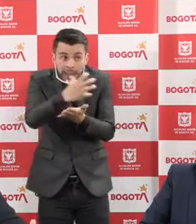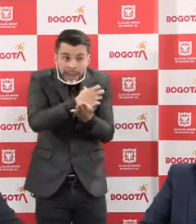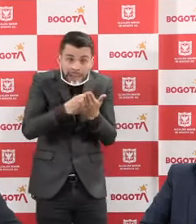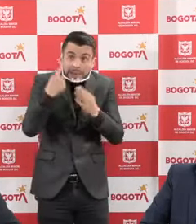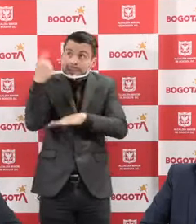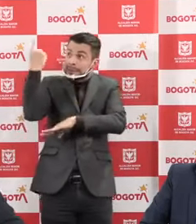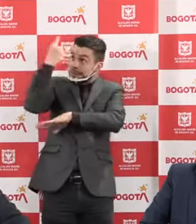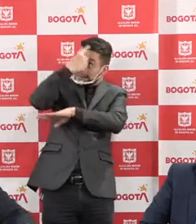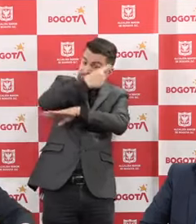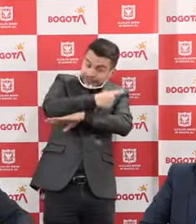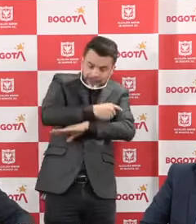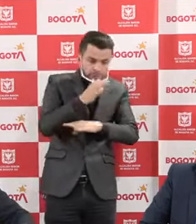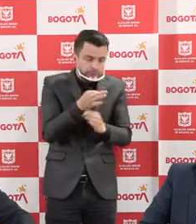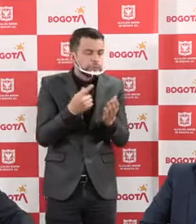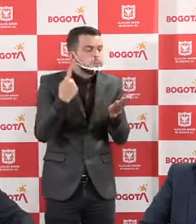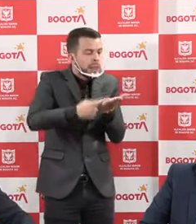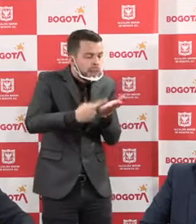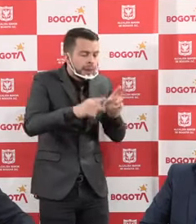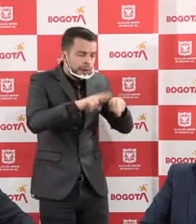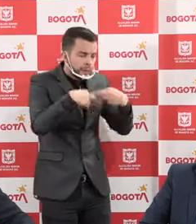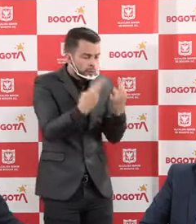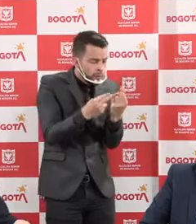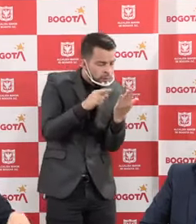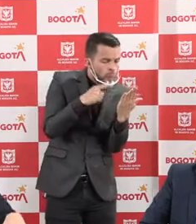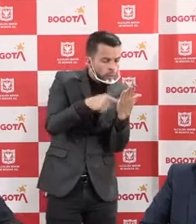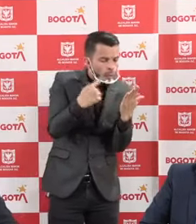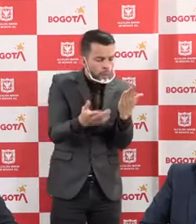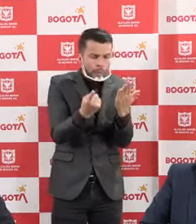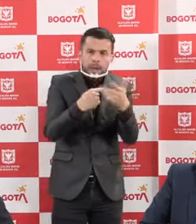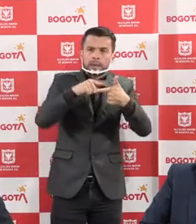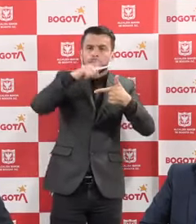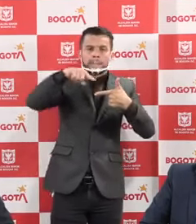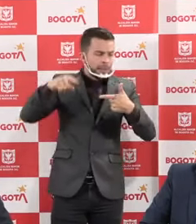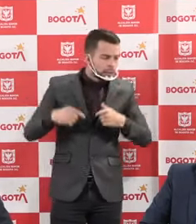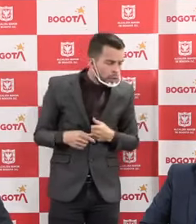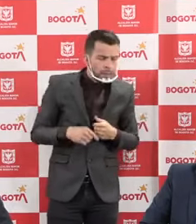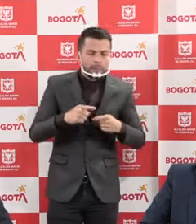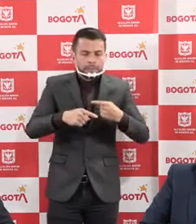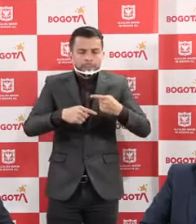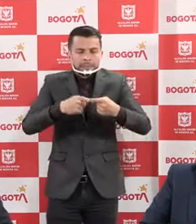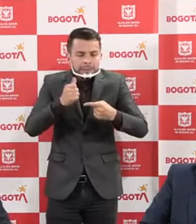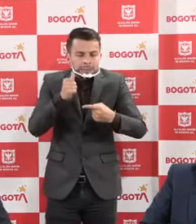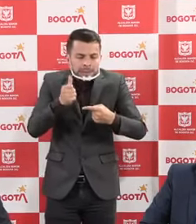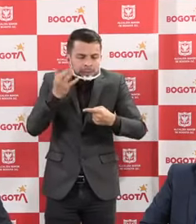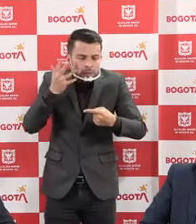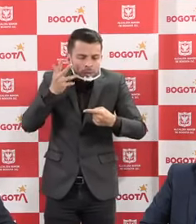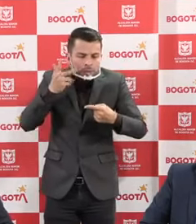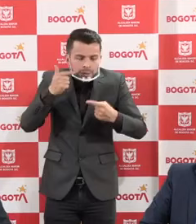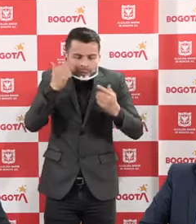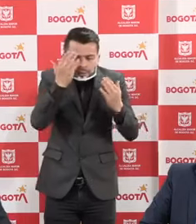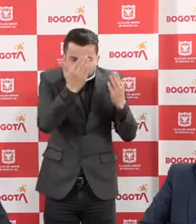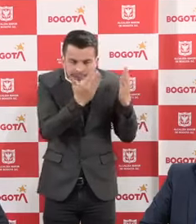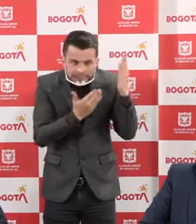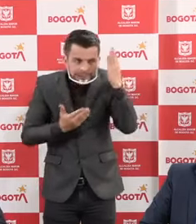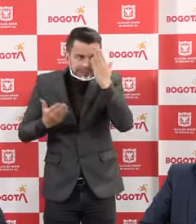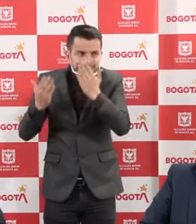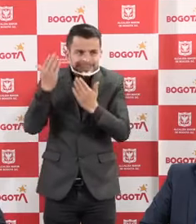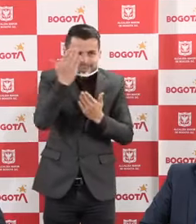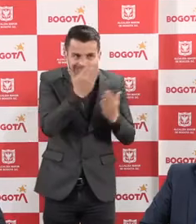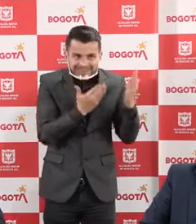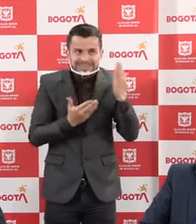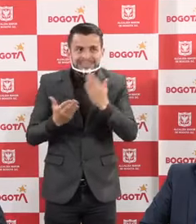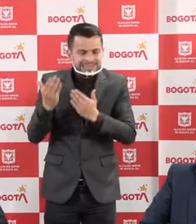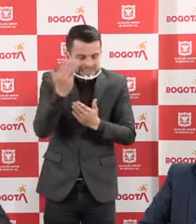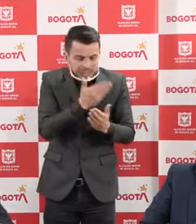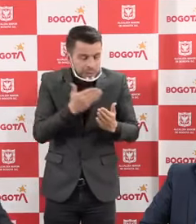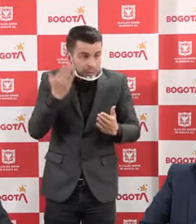de diciembre de acuerdo al cupo epidemiológico el cupo epidemiológico que tiene bogotá dependerá del comportamiento del acatamiento de las medidas